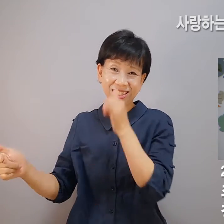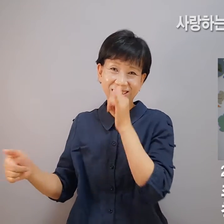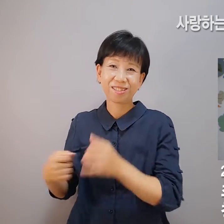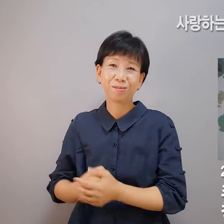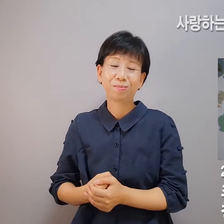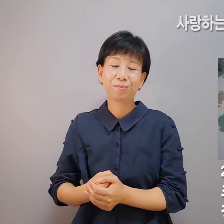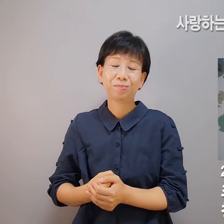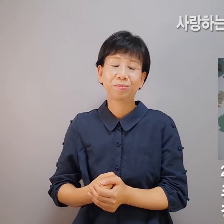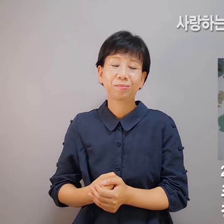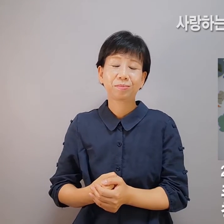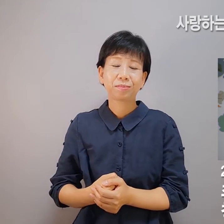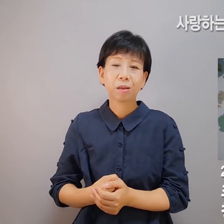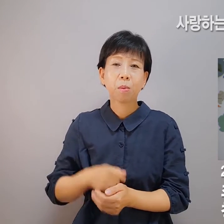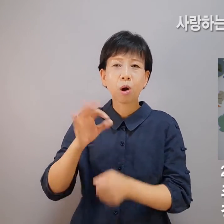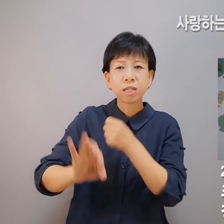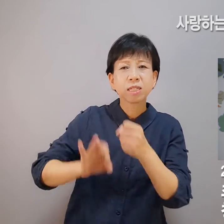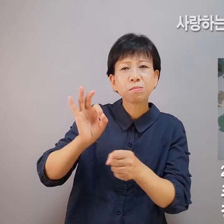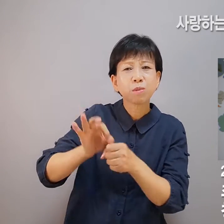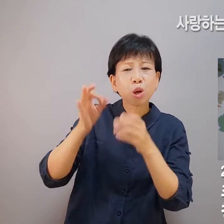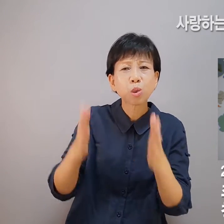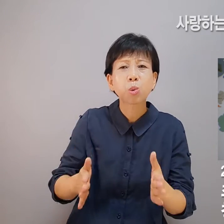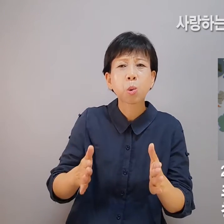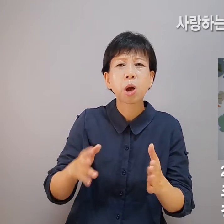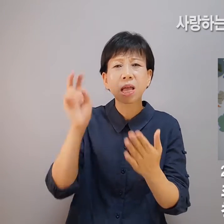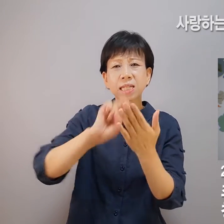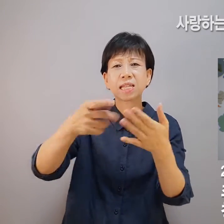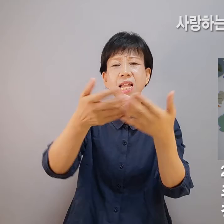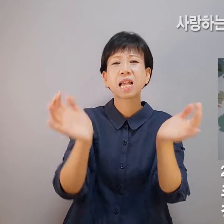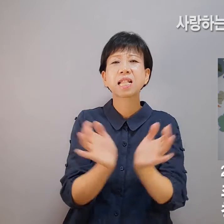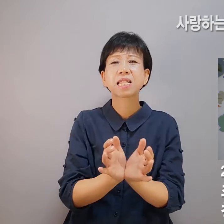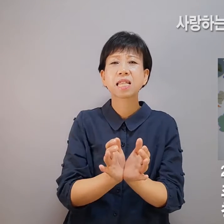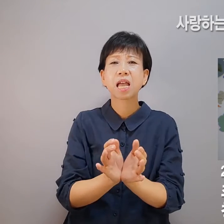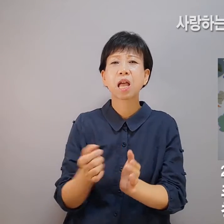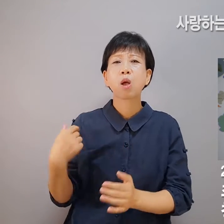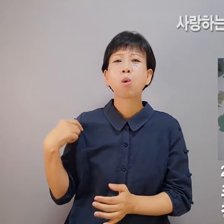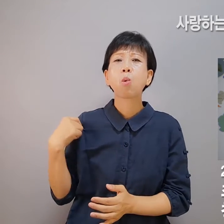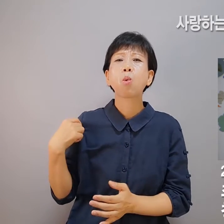가운이나 뭐 하얀색 옷을 입었다고 쳐봅시다. 그러면요,